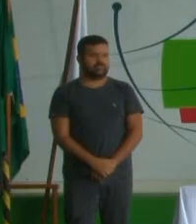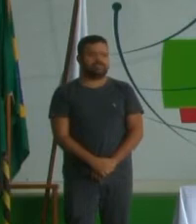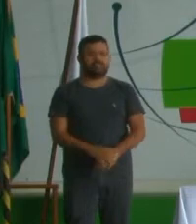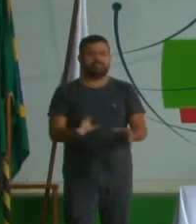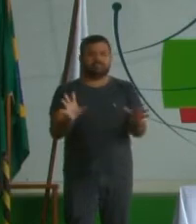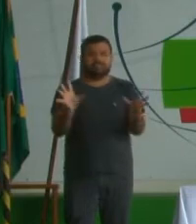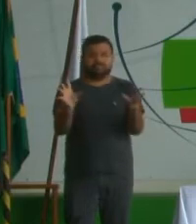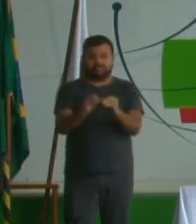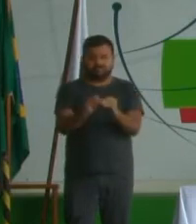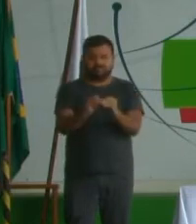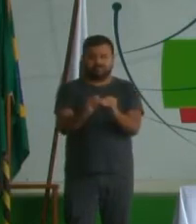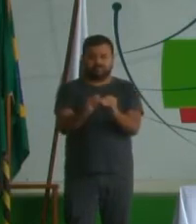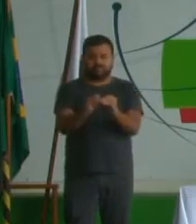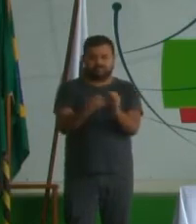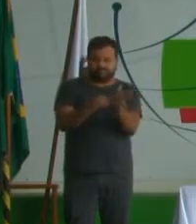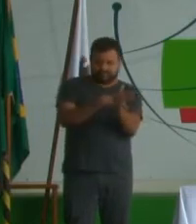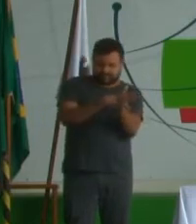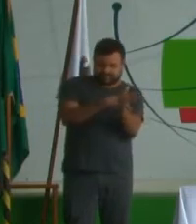Bom, em segundo lugar,